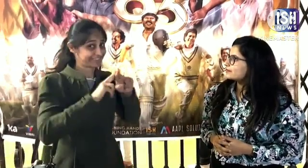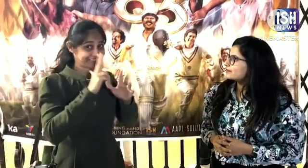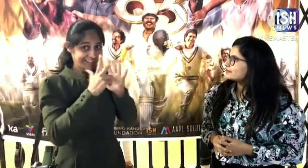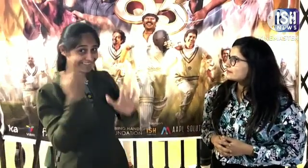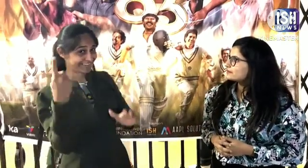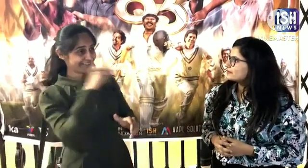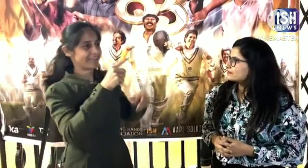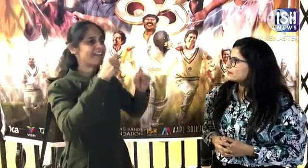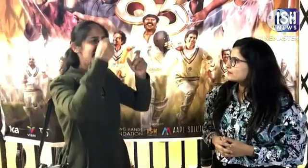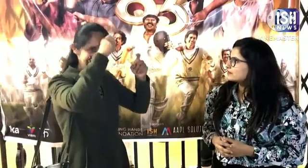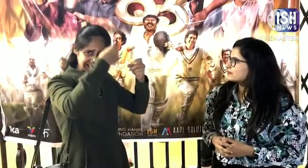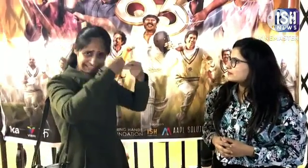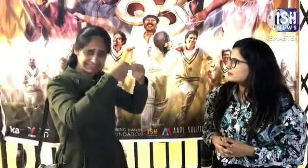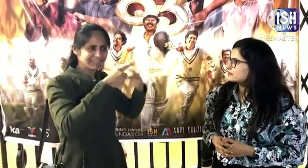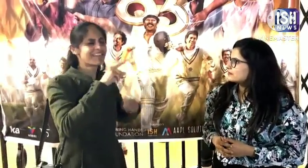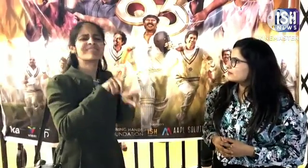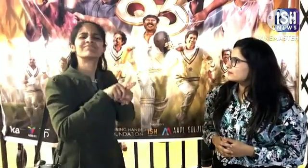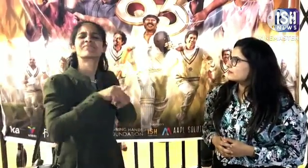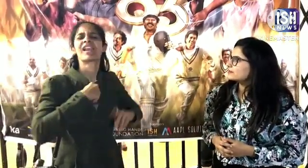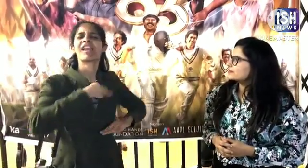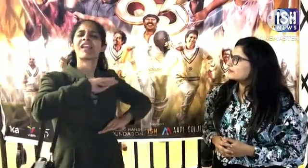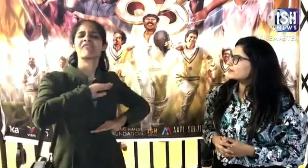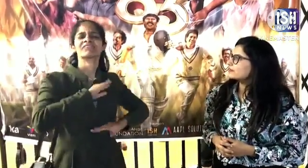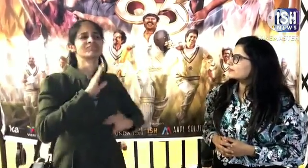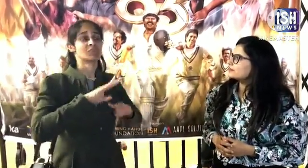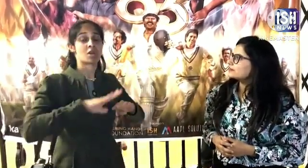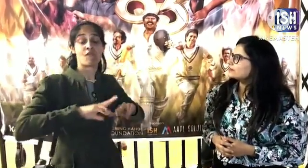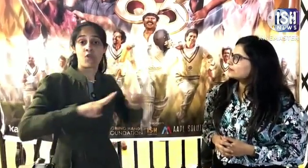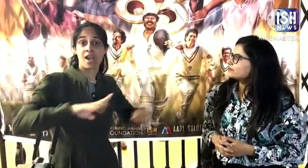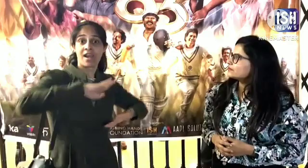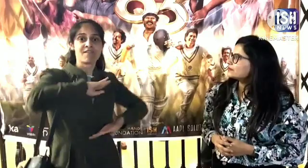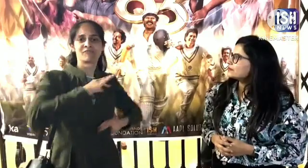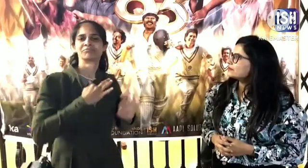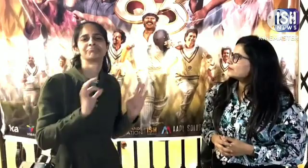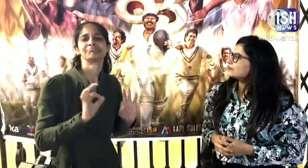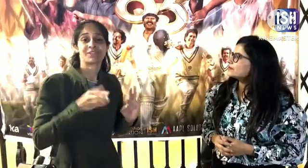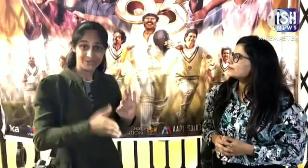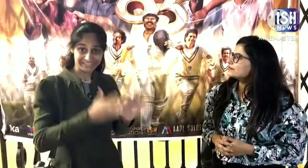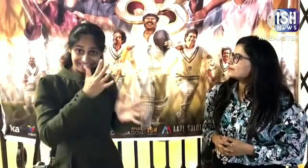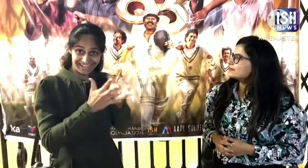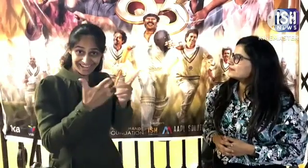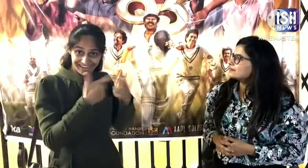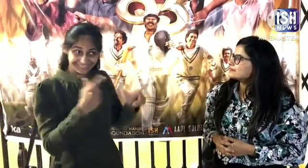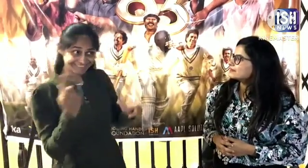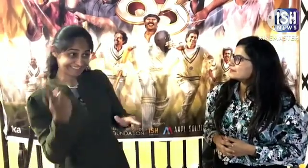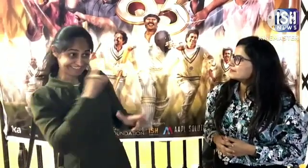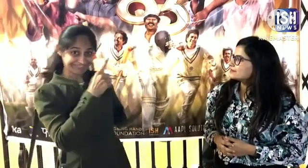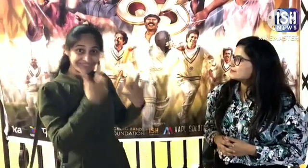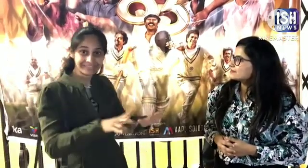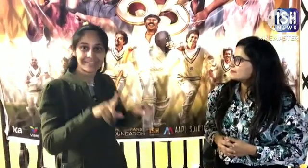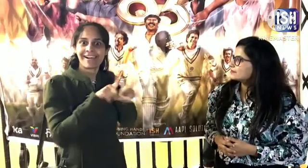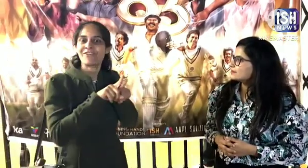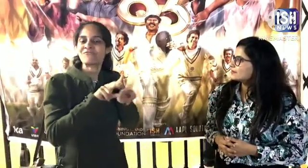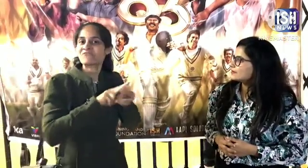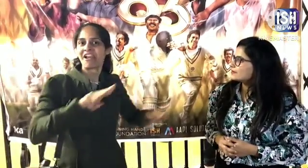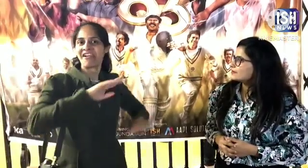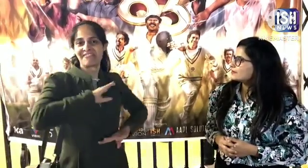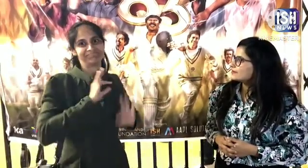समझ में आ गई। केवल सबटाइटल्स संतोषजनक नहीं थे। अब आईएसएल अनुवाद के साथ यह पूरी तरह संतोषजनक